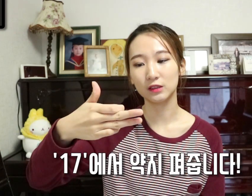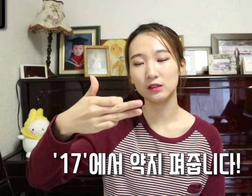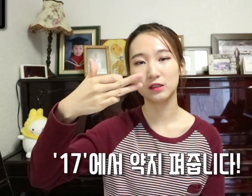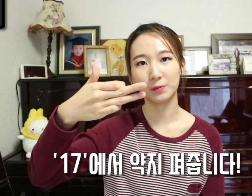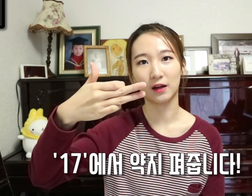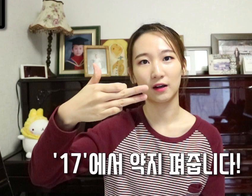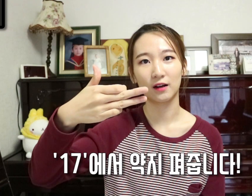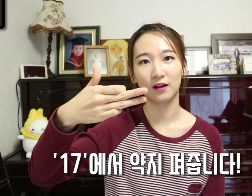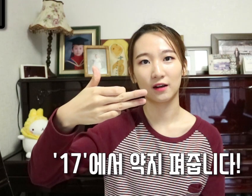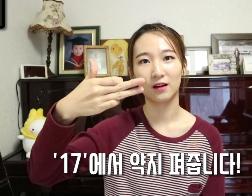더해주면은 18.